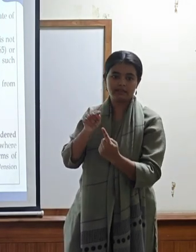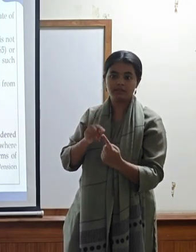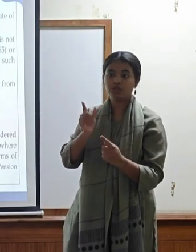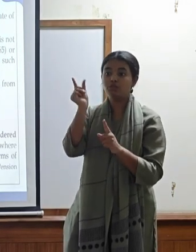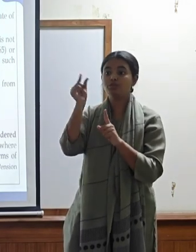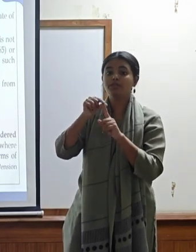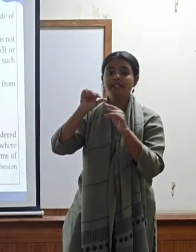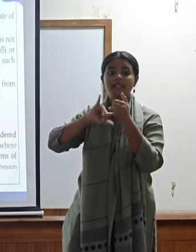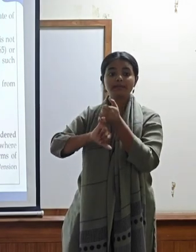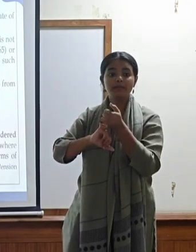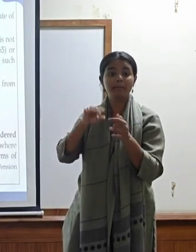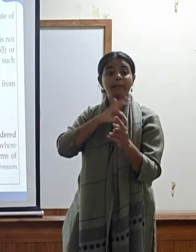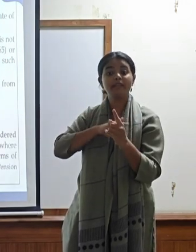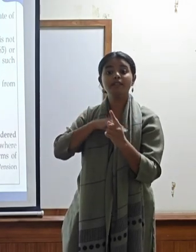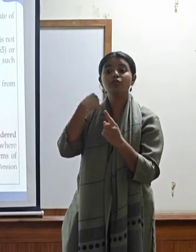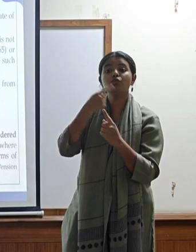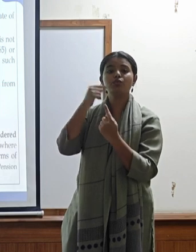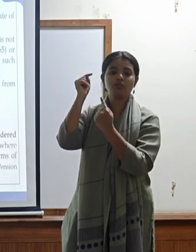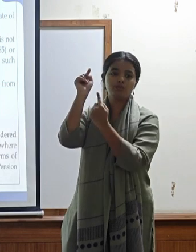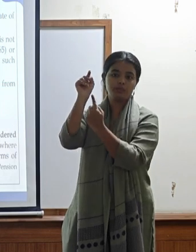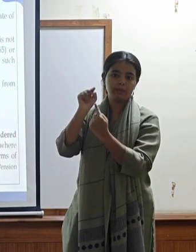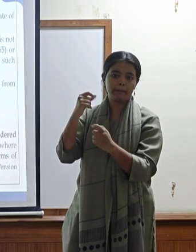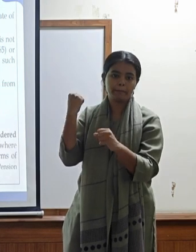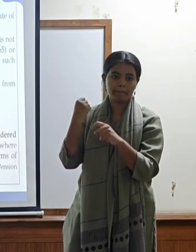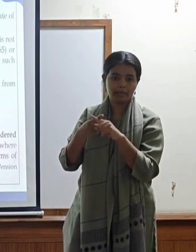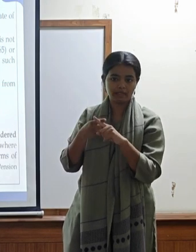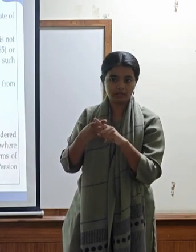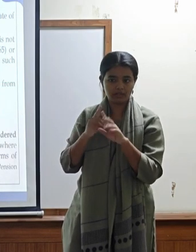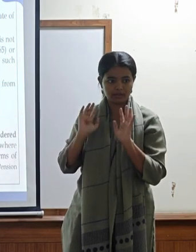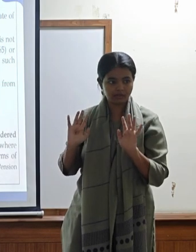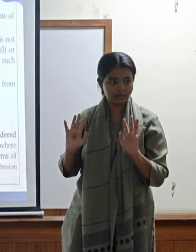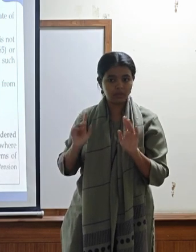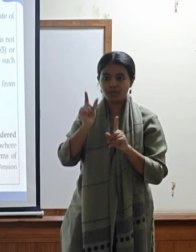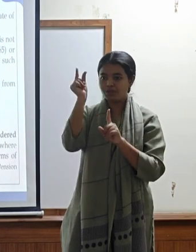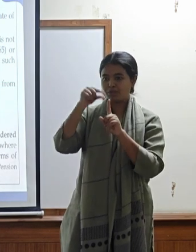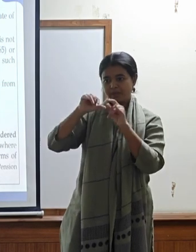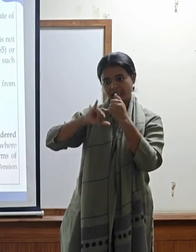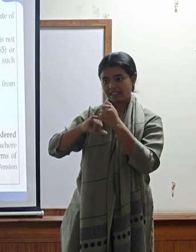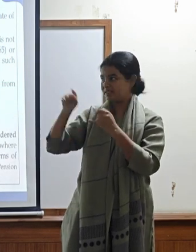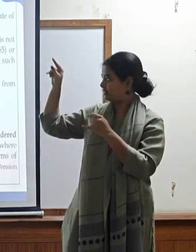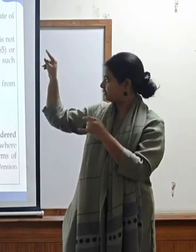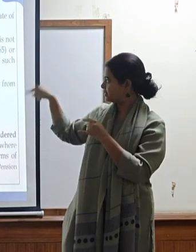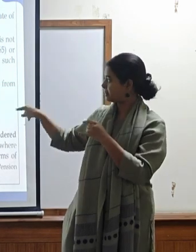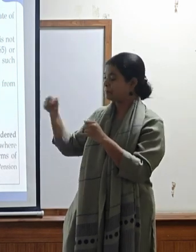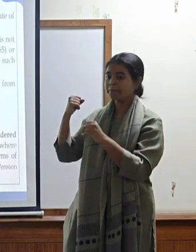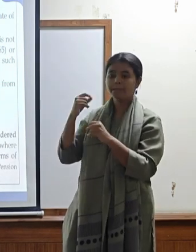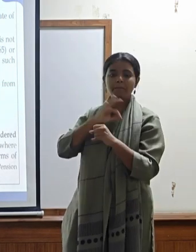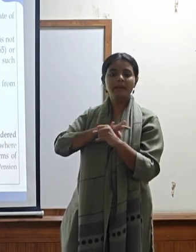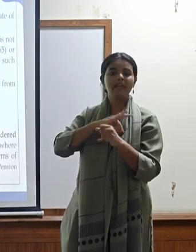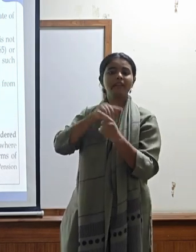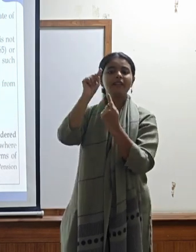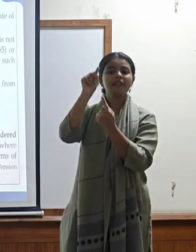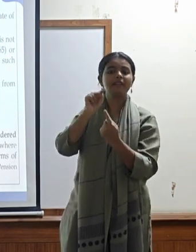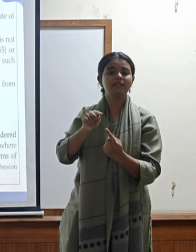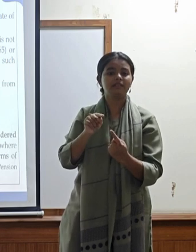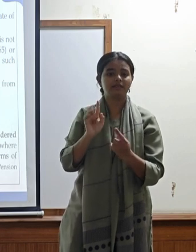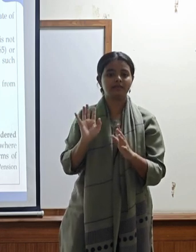लिए? कब आपको यूपीएस का बेनिफिट मिलेगा? ऑन 10 years ऑफ क्वालिफाइंग